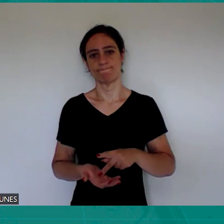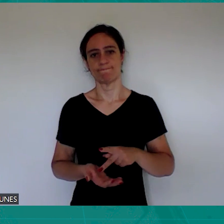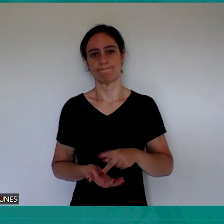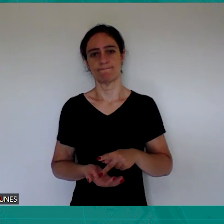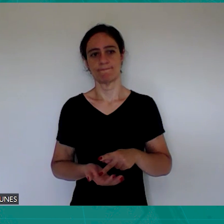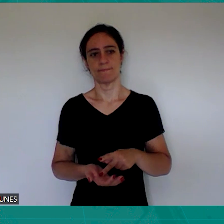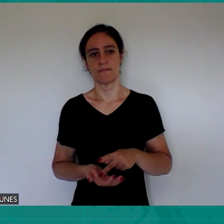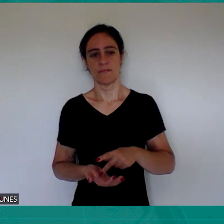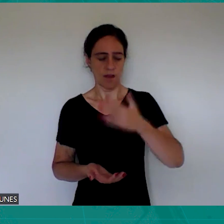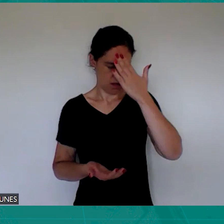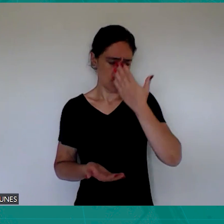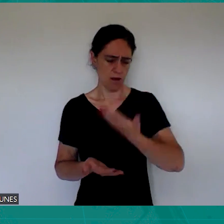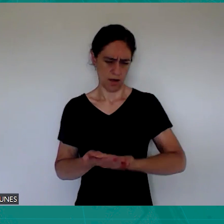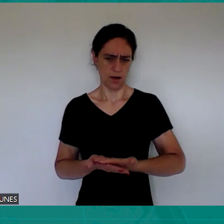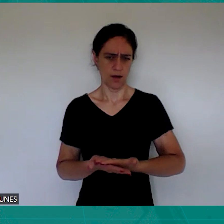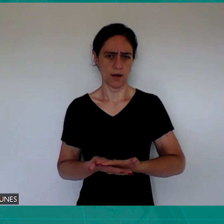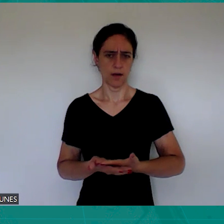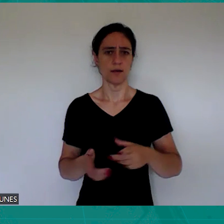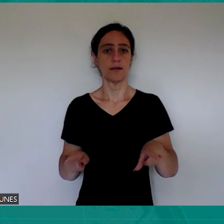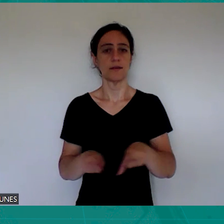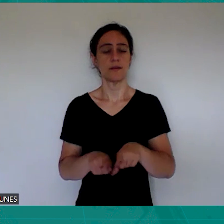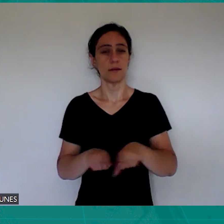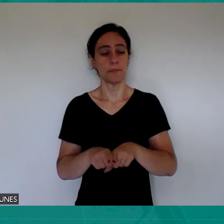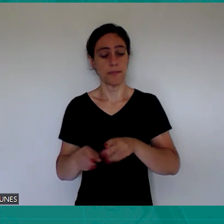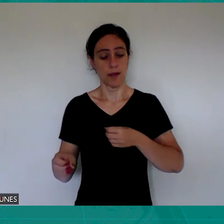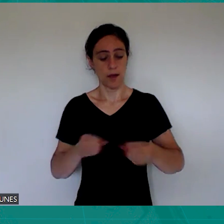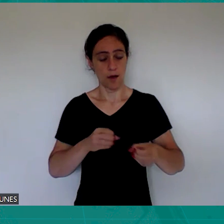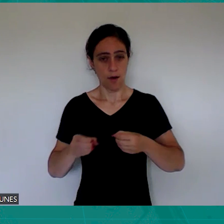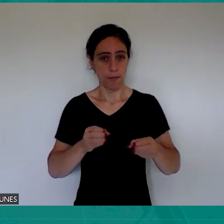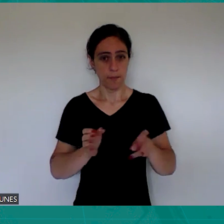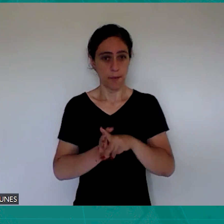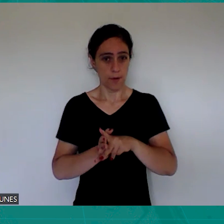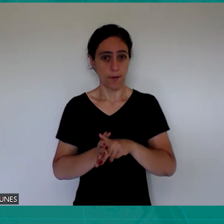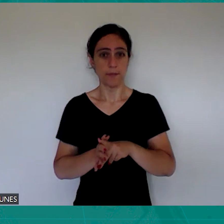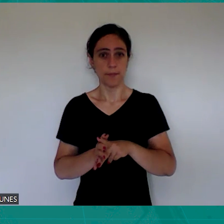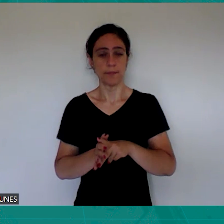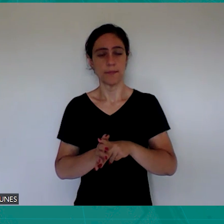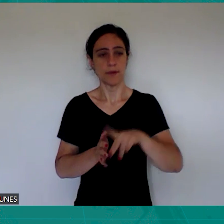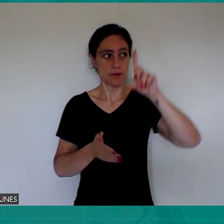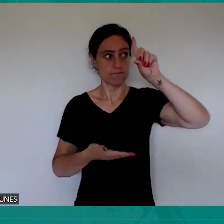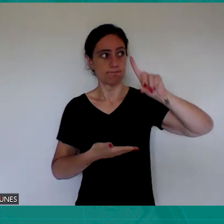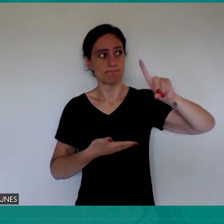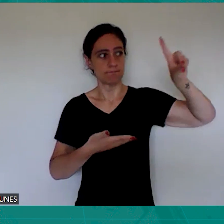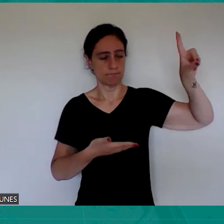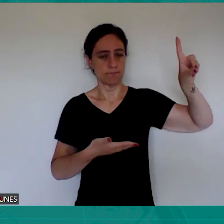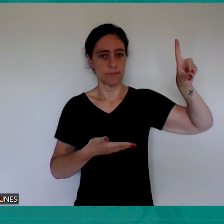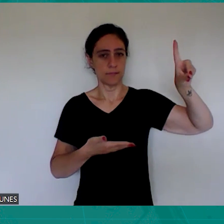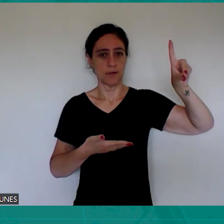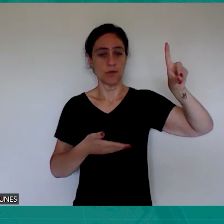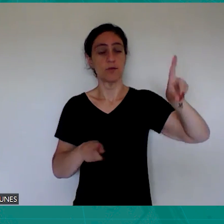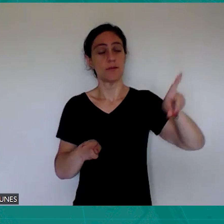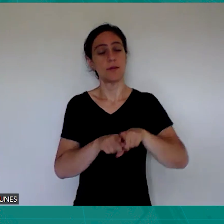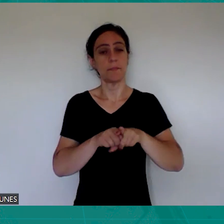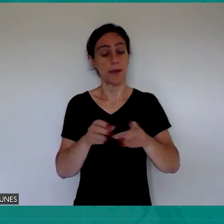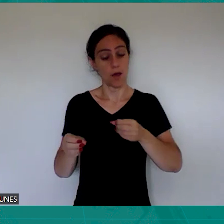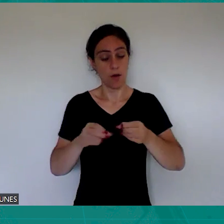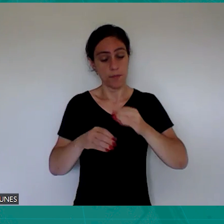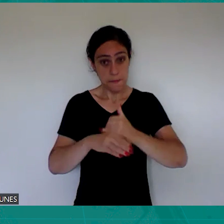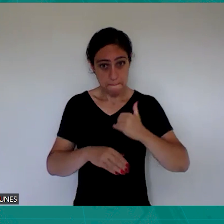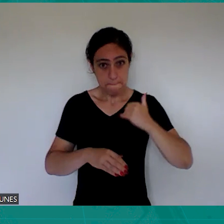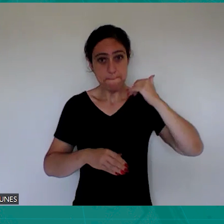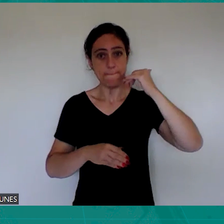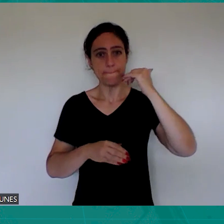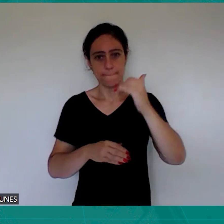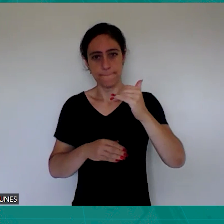mim fará também as obras que eu faço, e outras maiores